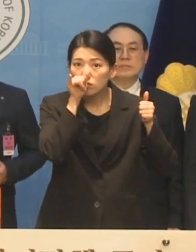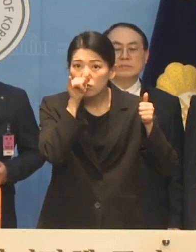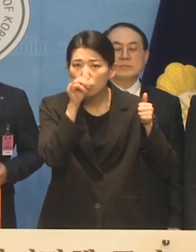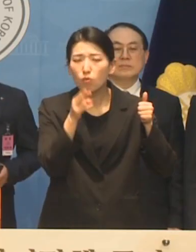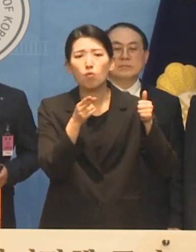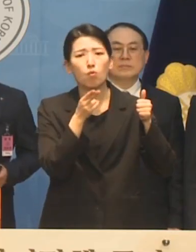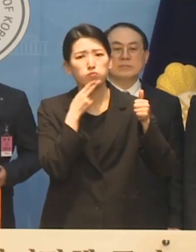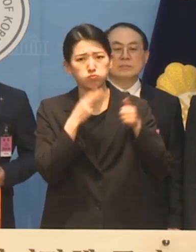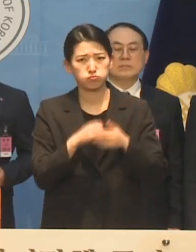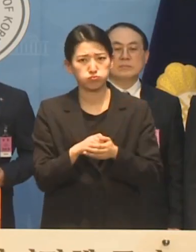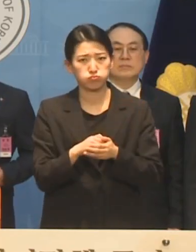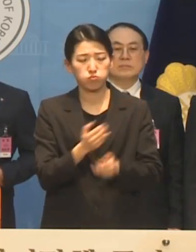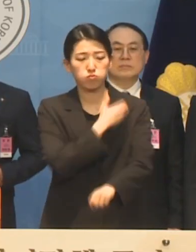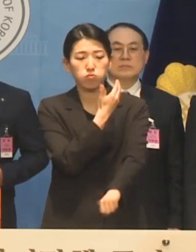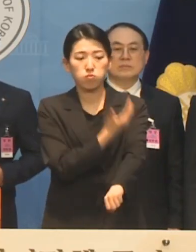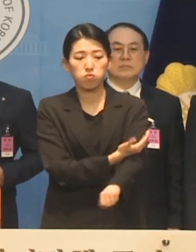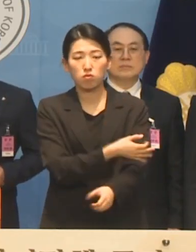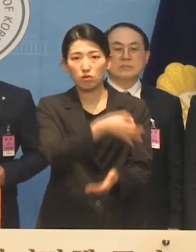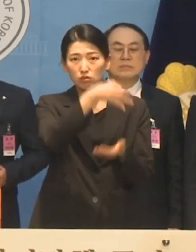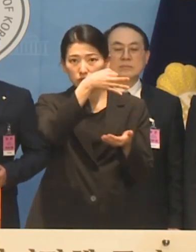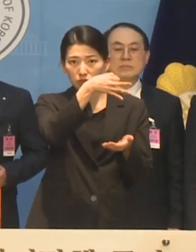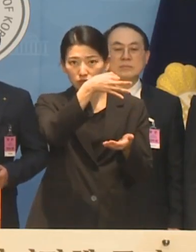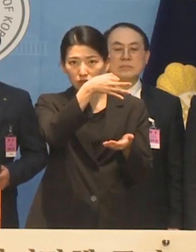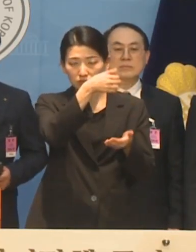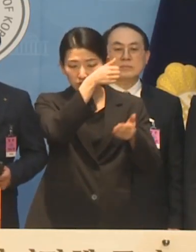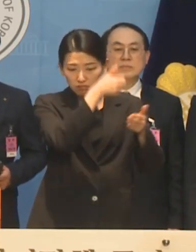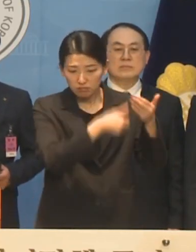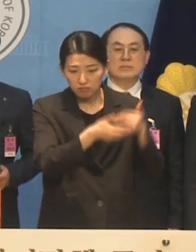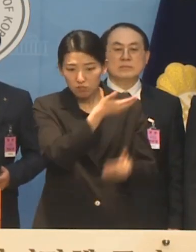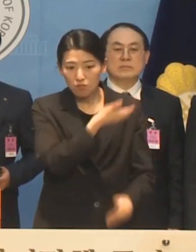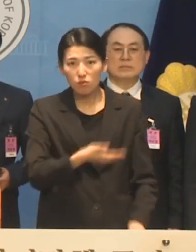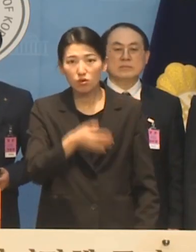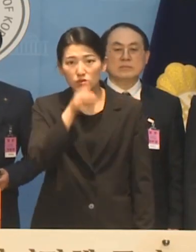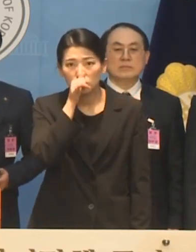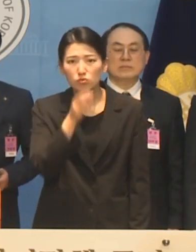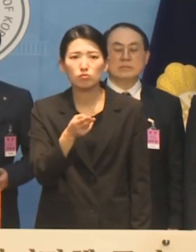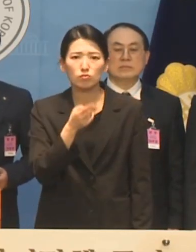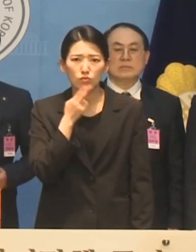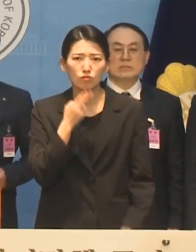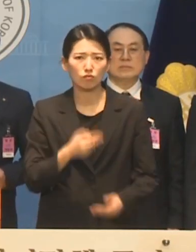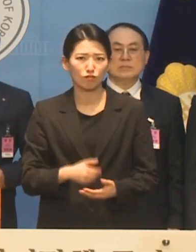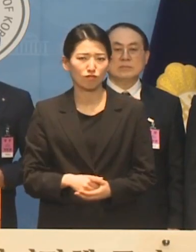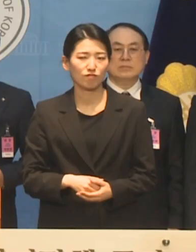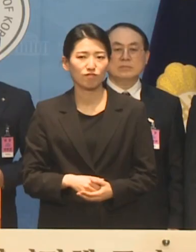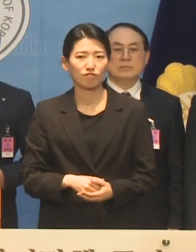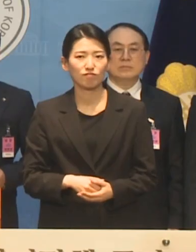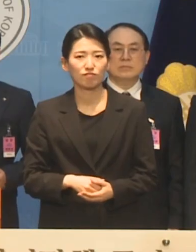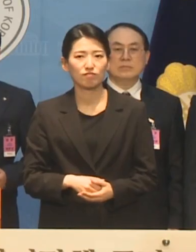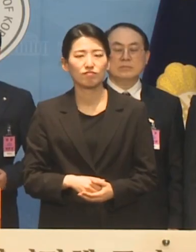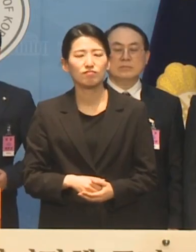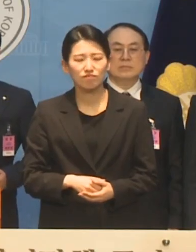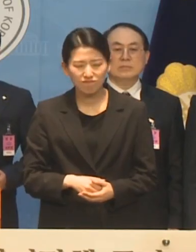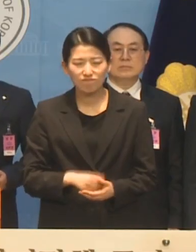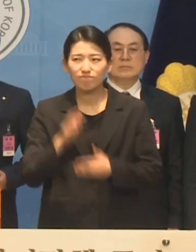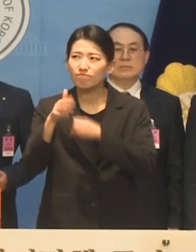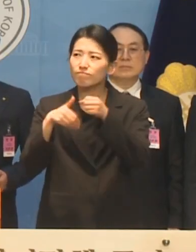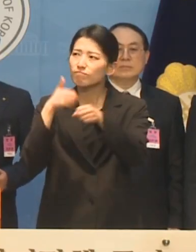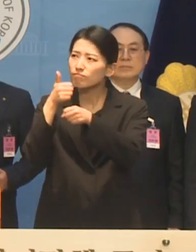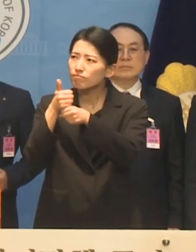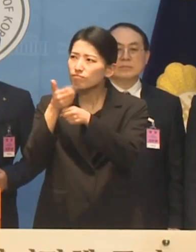모아서 물려줄 후손이 있습니까? 하나님이 대통령을 세우신 이유는 저는 그랬습니다.